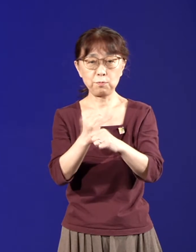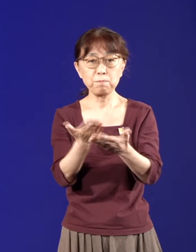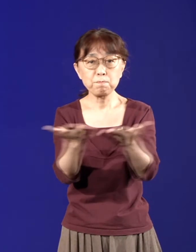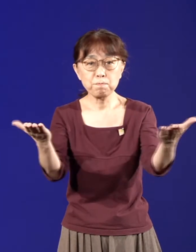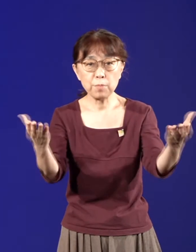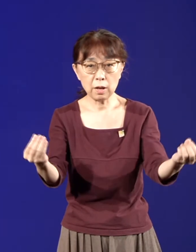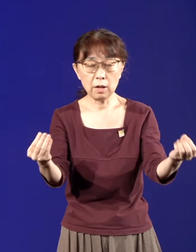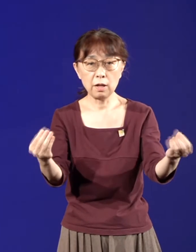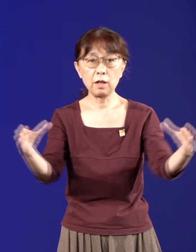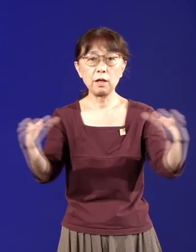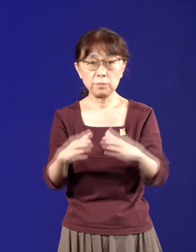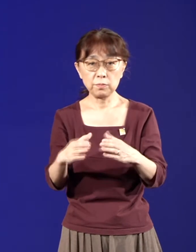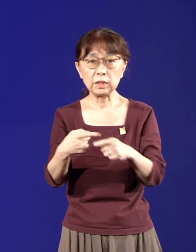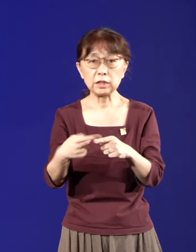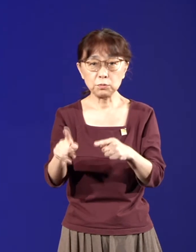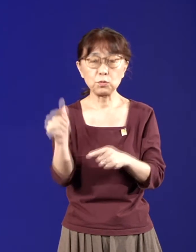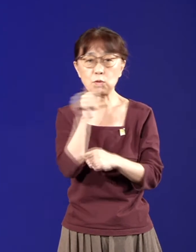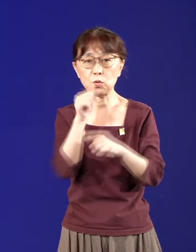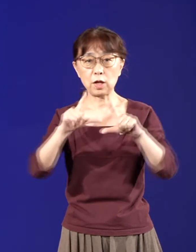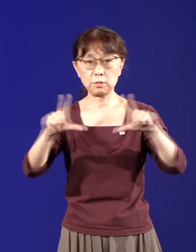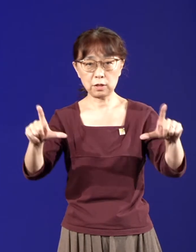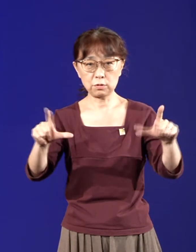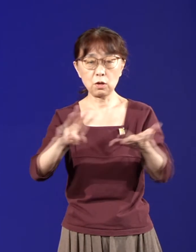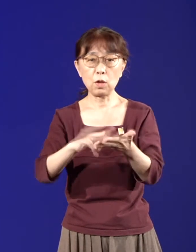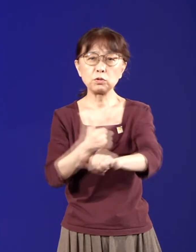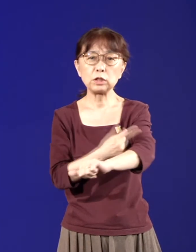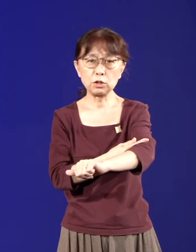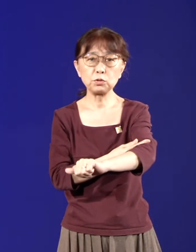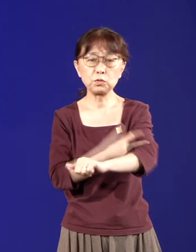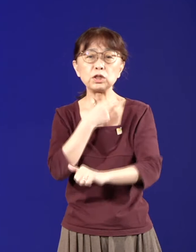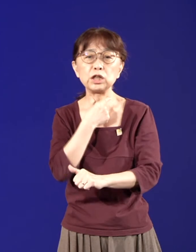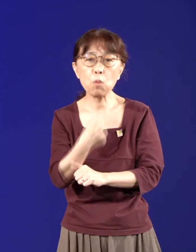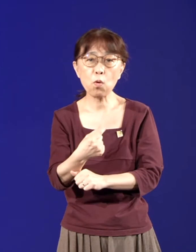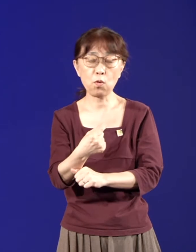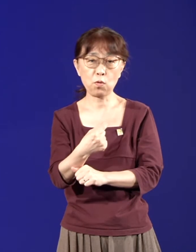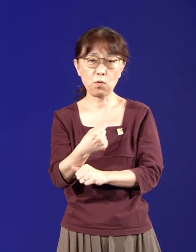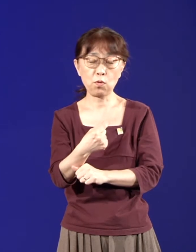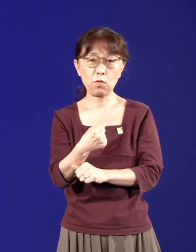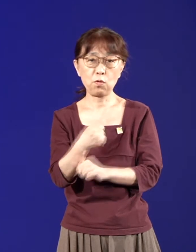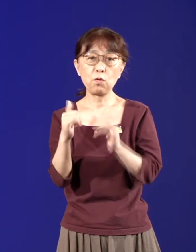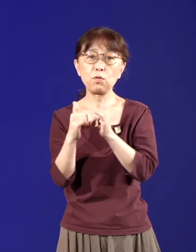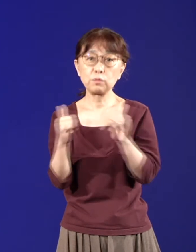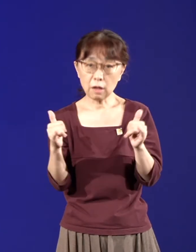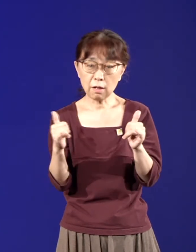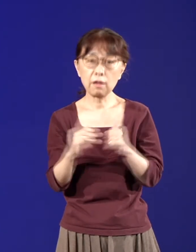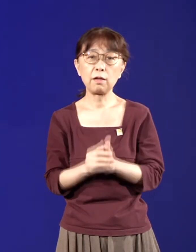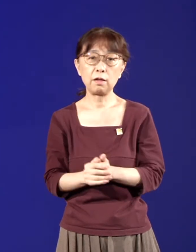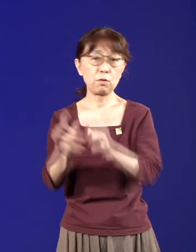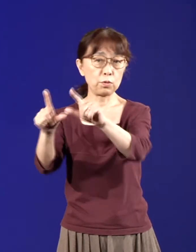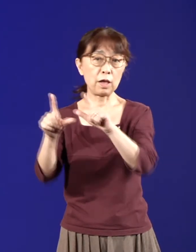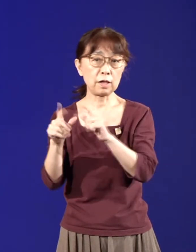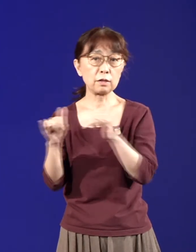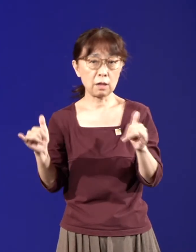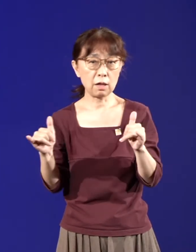を紹介をさせていただきますと、ワクチン接種を希望するかということに答えた方